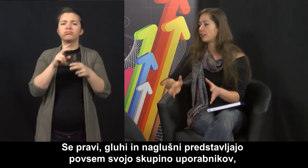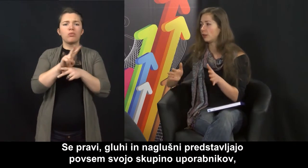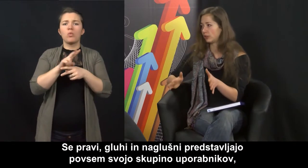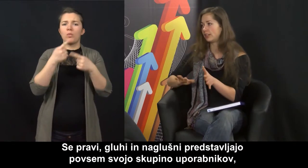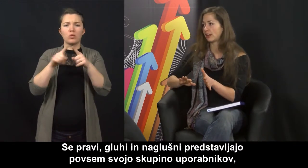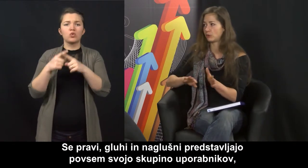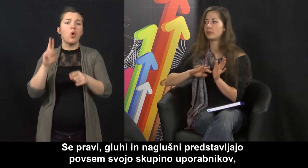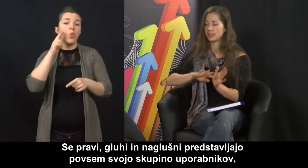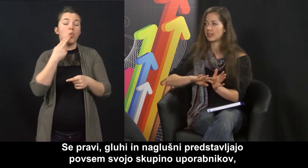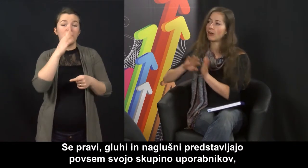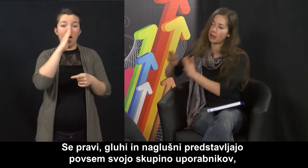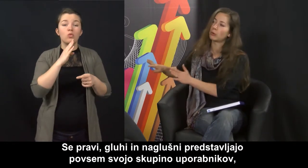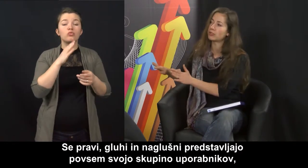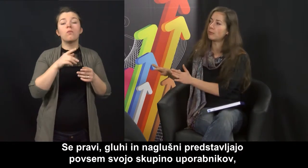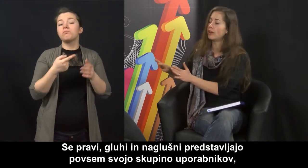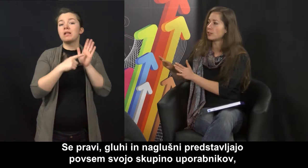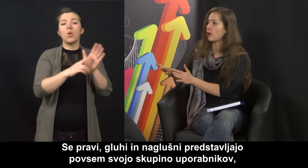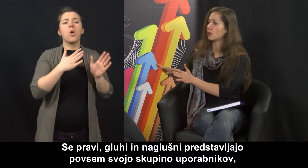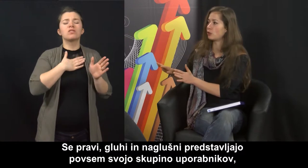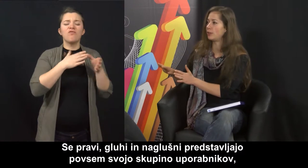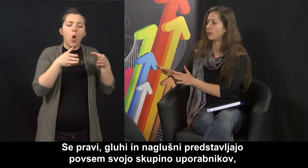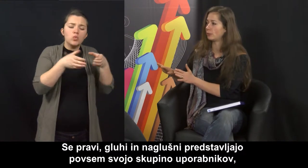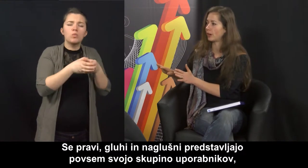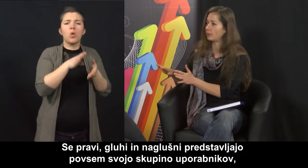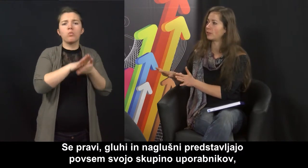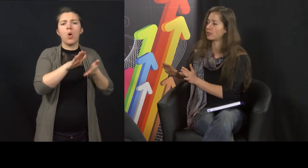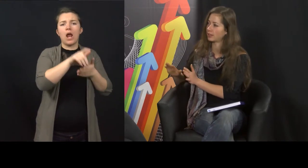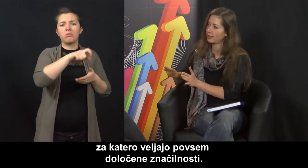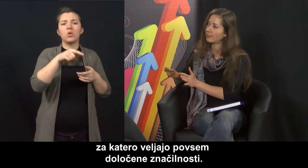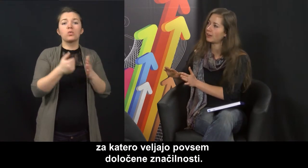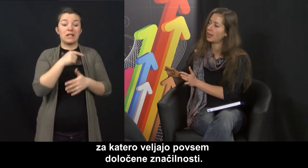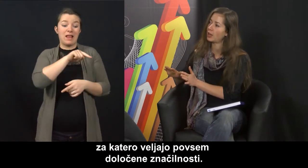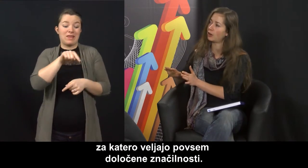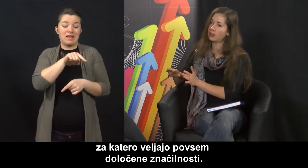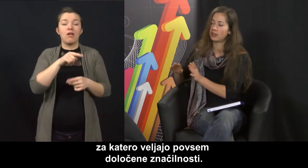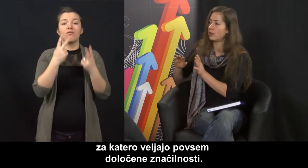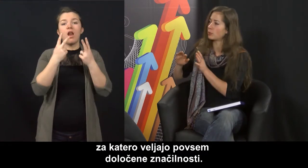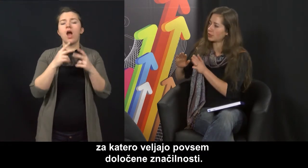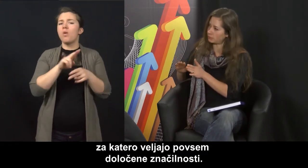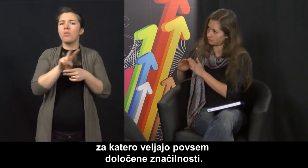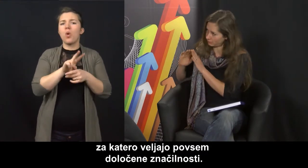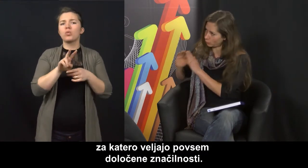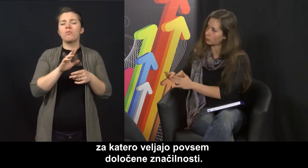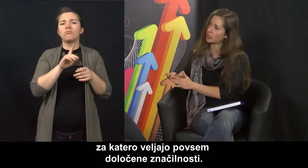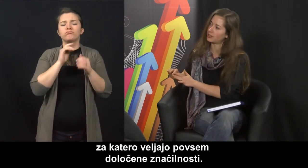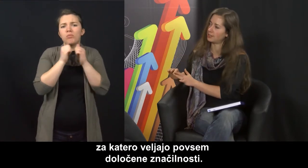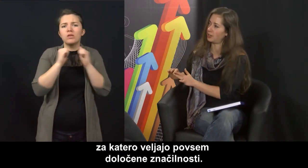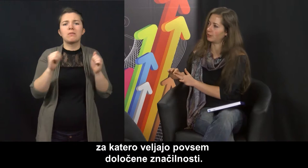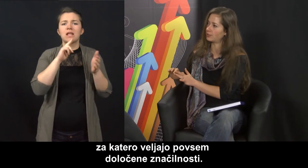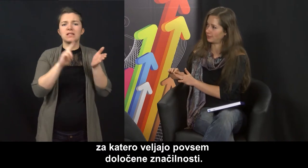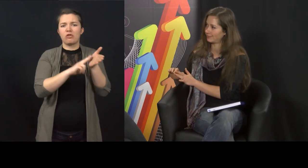Se pravi, gluhi in naglušni predstavljajo povsem svojo skupino uporabnikov, za katere veljajo povsem